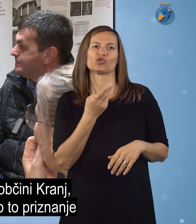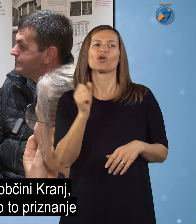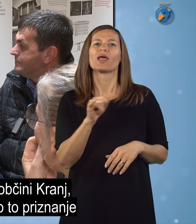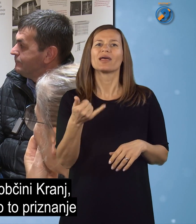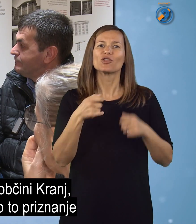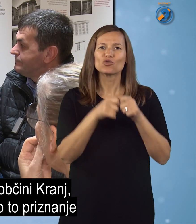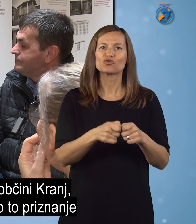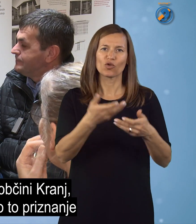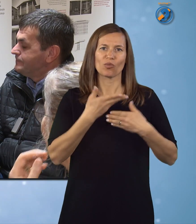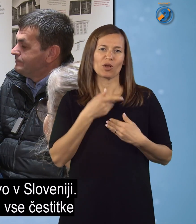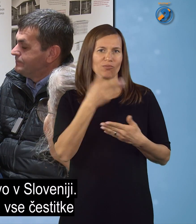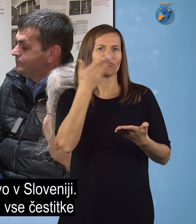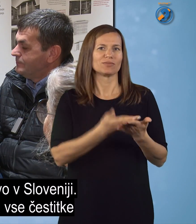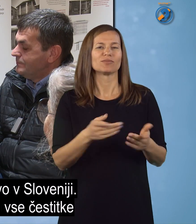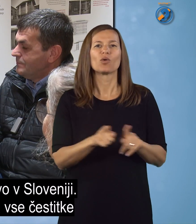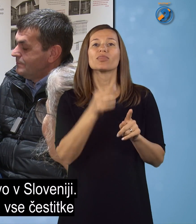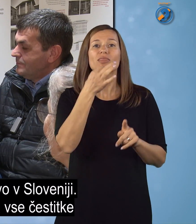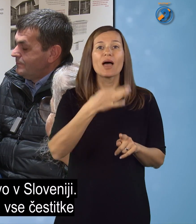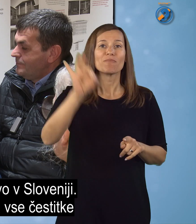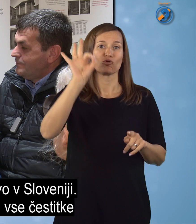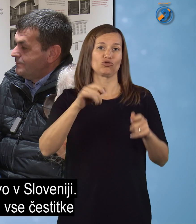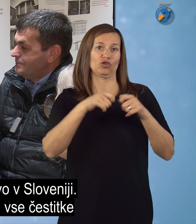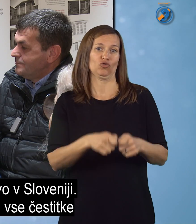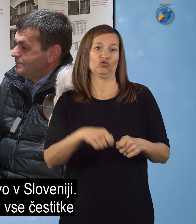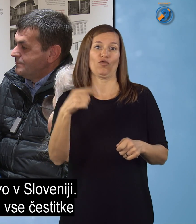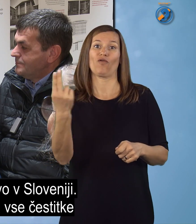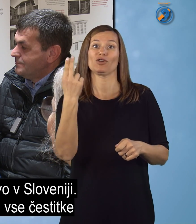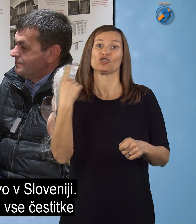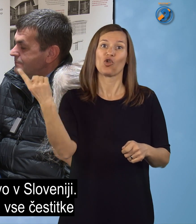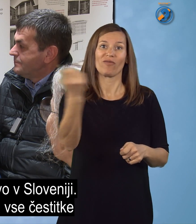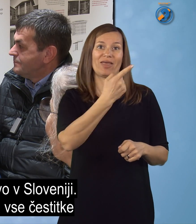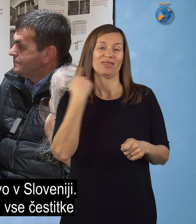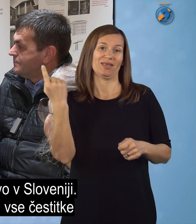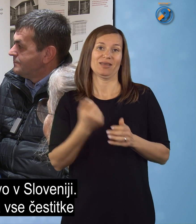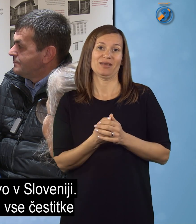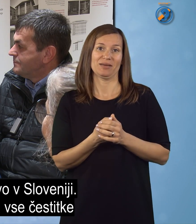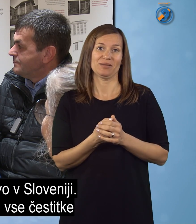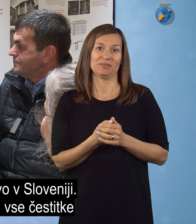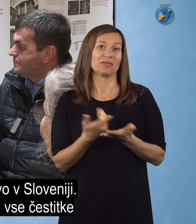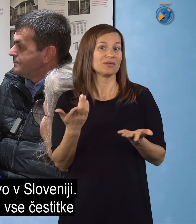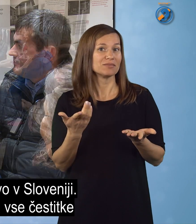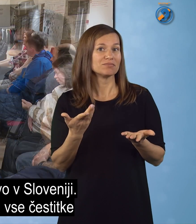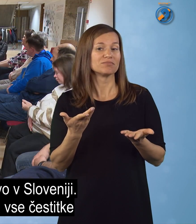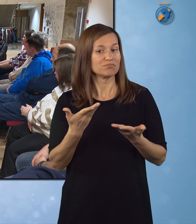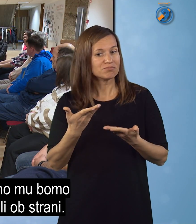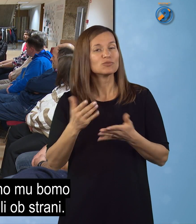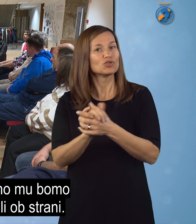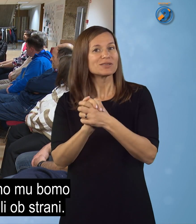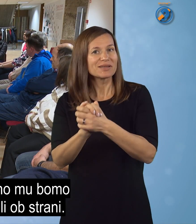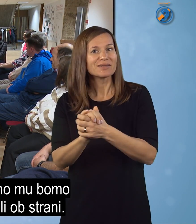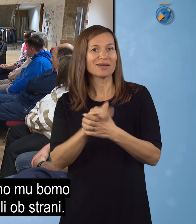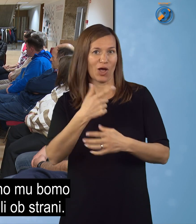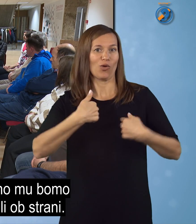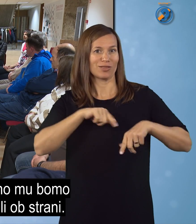društvo dobilo to priznanje kot najboljše društvo v Sloveniji in seveda prejema vse čestitke od nas